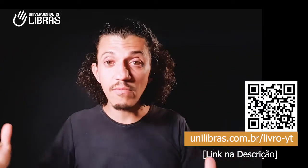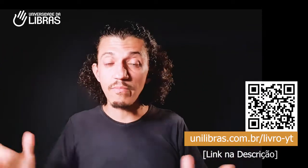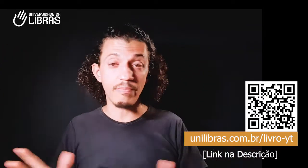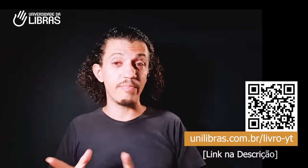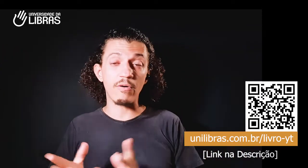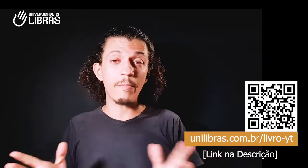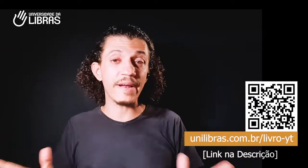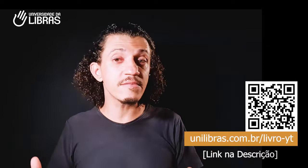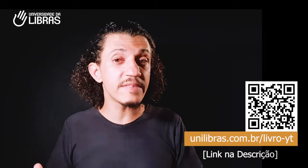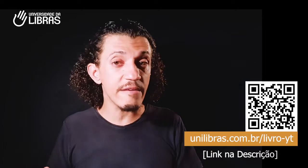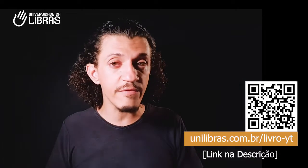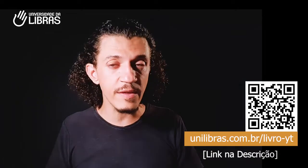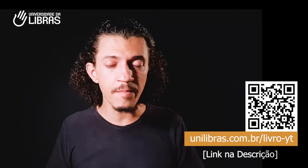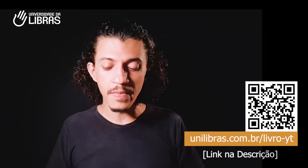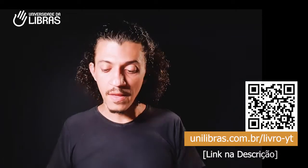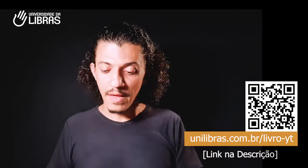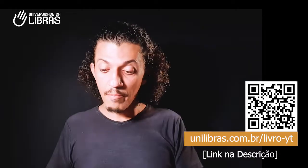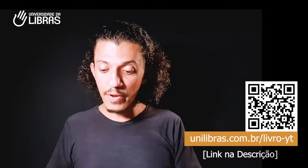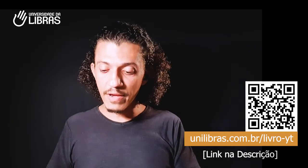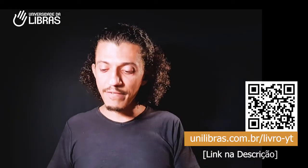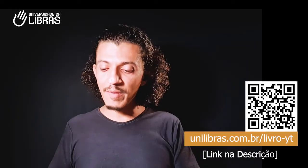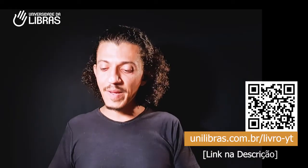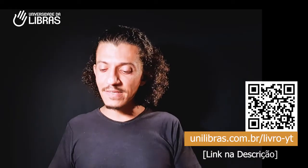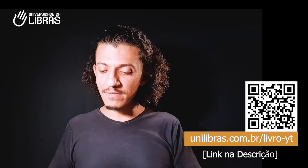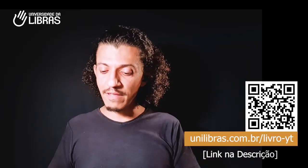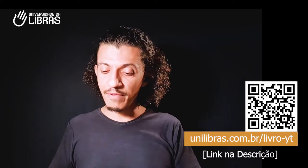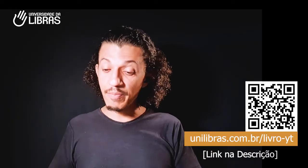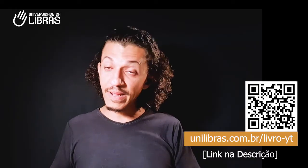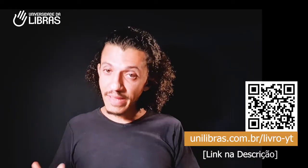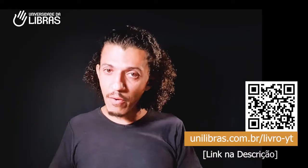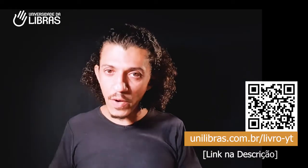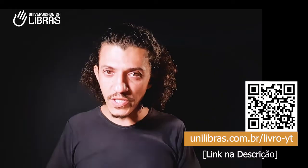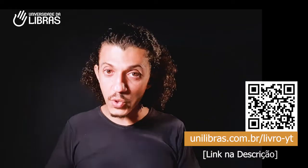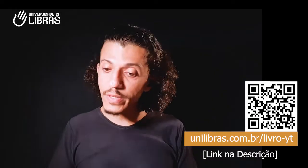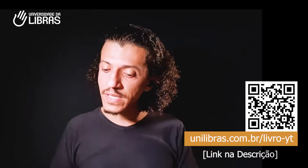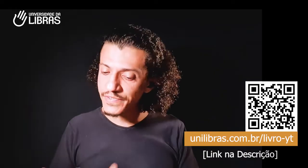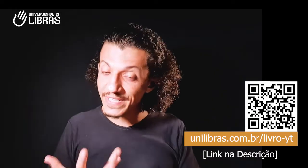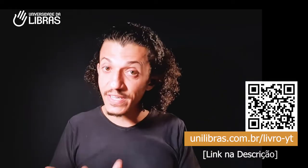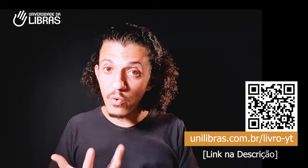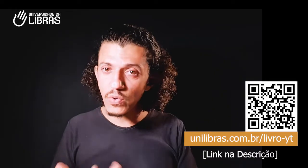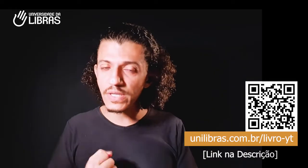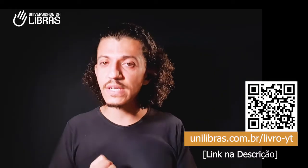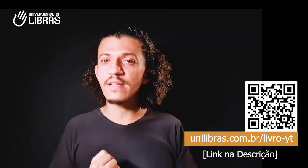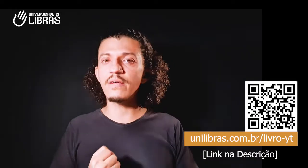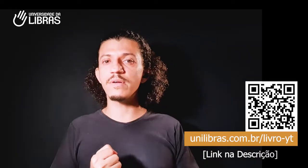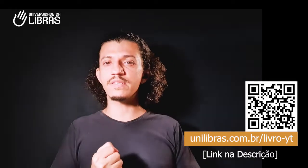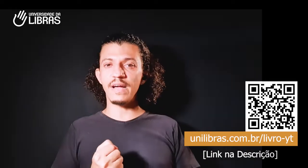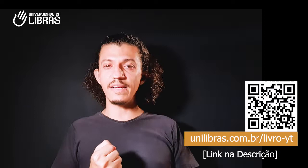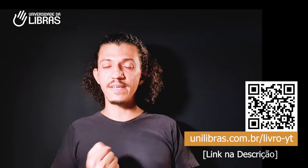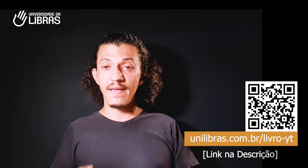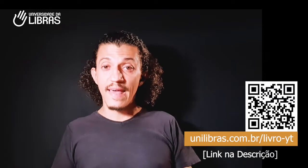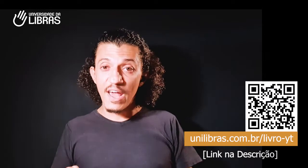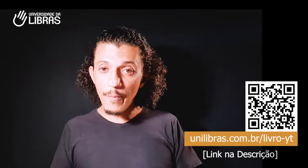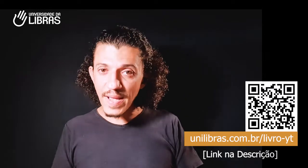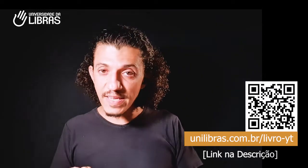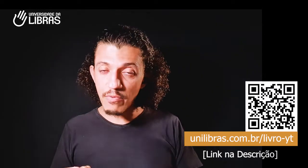mais porque eu falo para esse vídeo até hoje todas as vezes que usa se deve continuar hoje eu